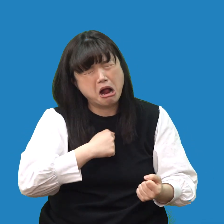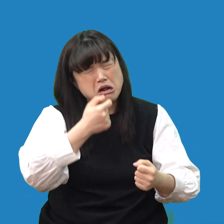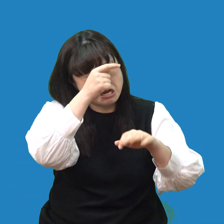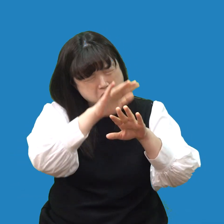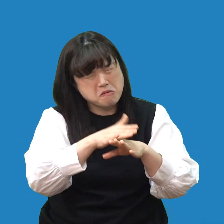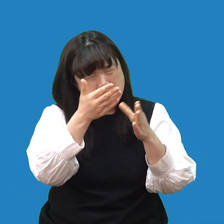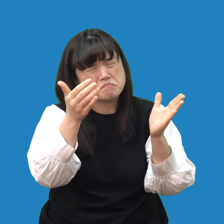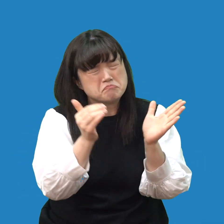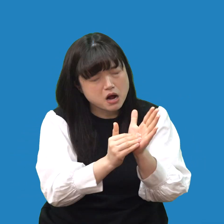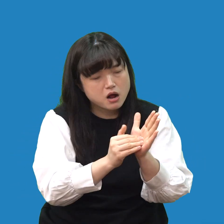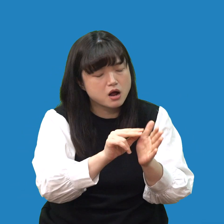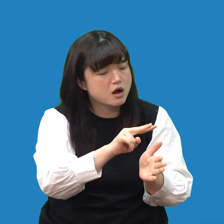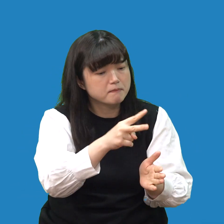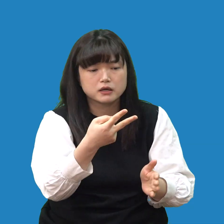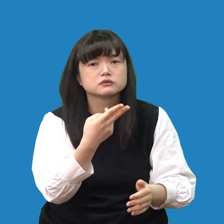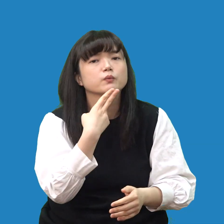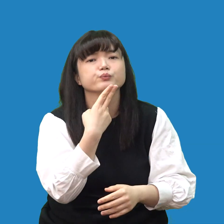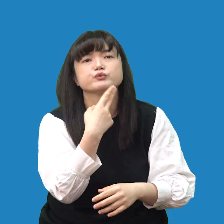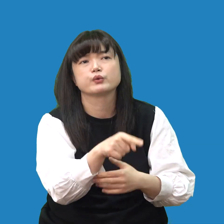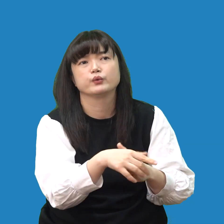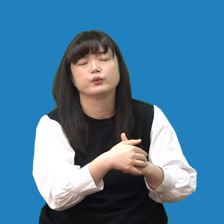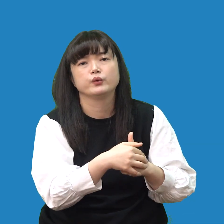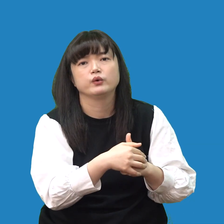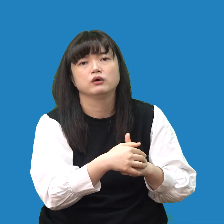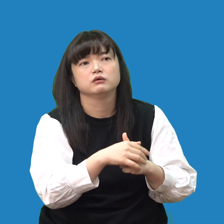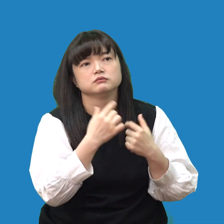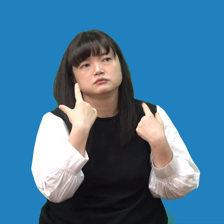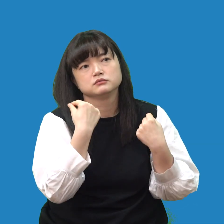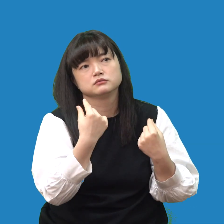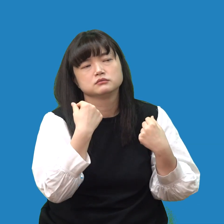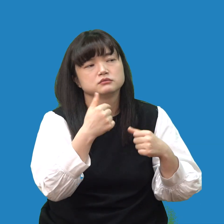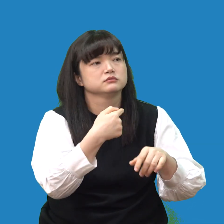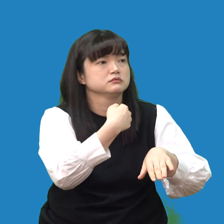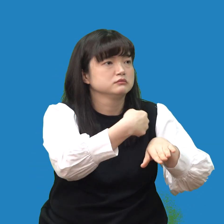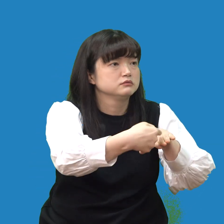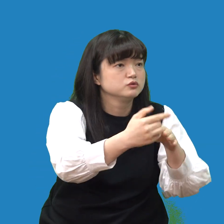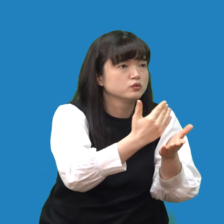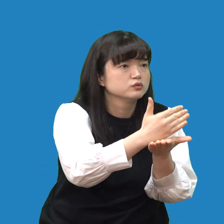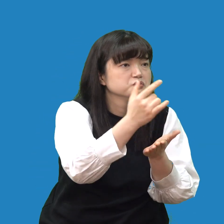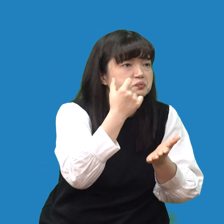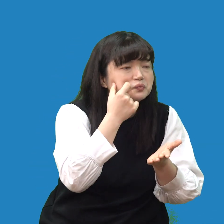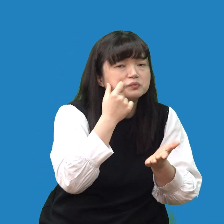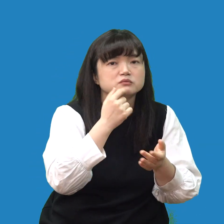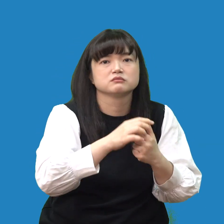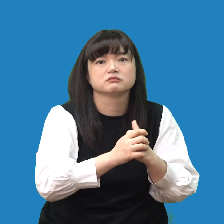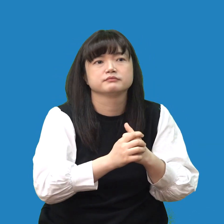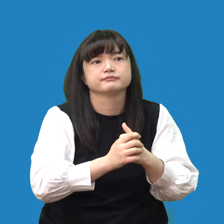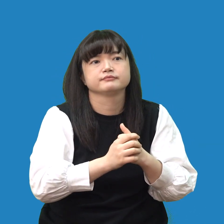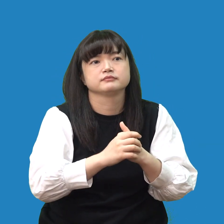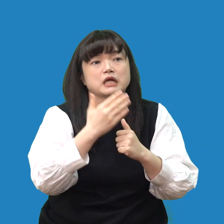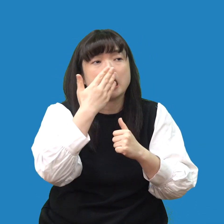드렸는데 바뀐 건 없습니다. 여전히 주변 민족들을 쫓아내지 못했고